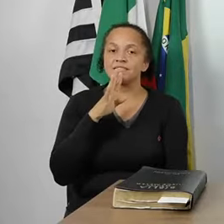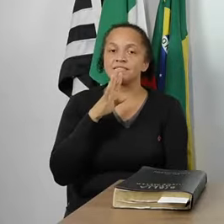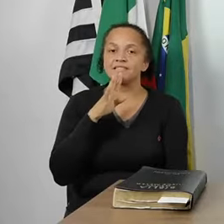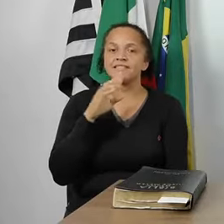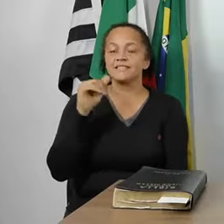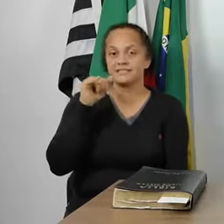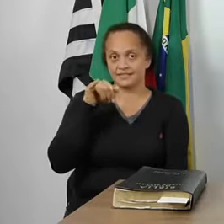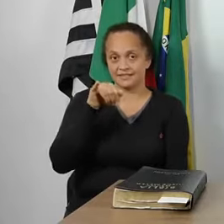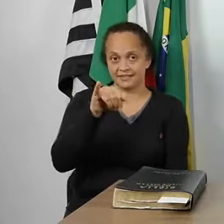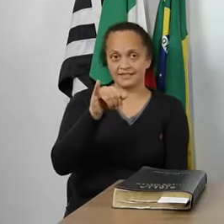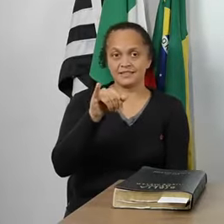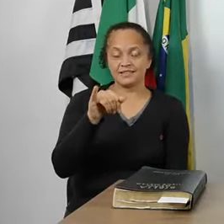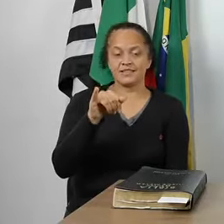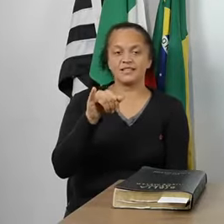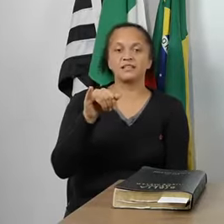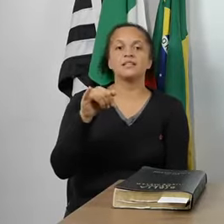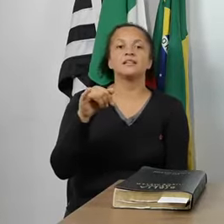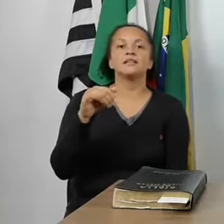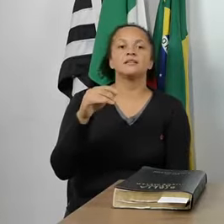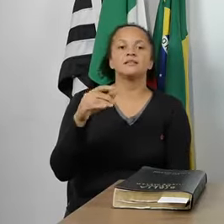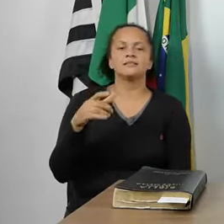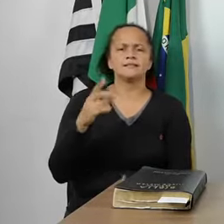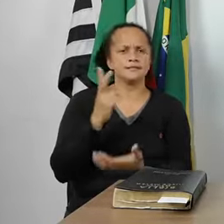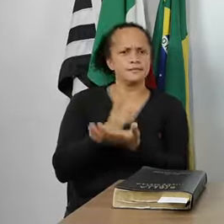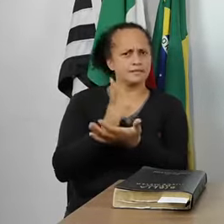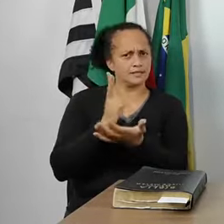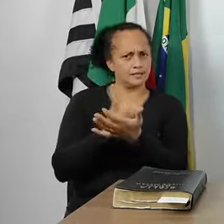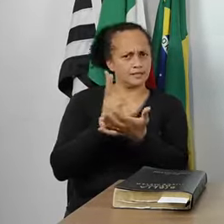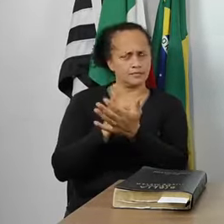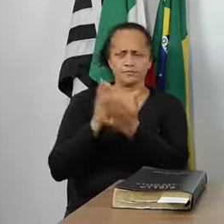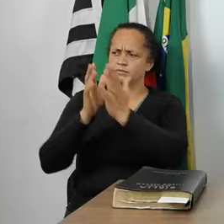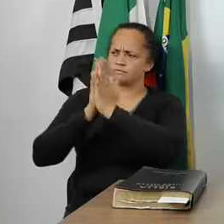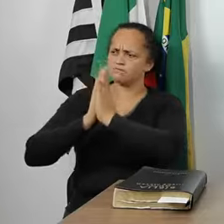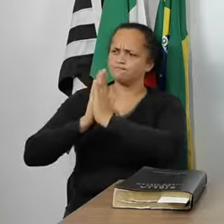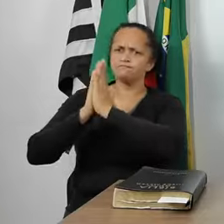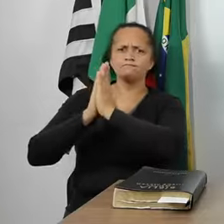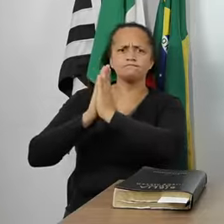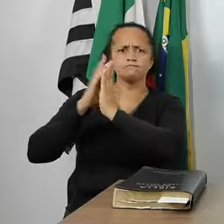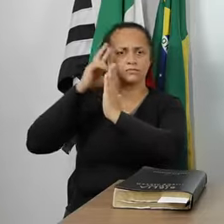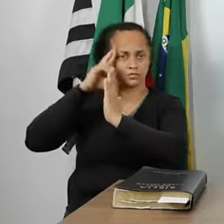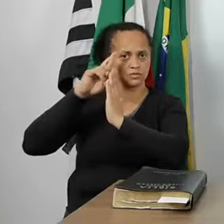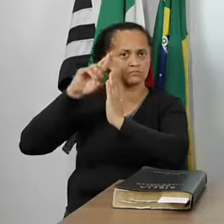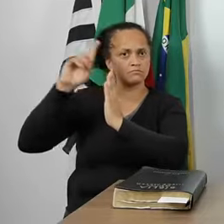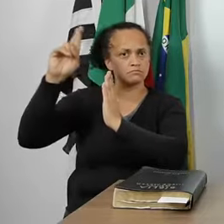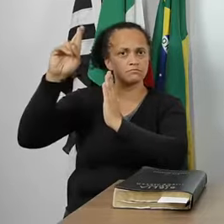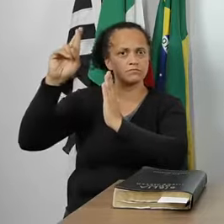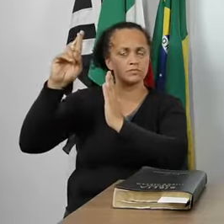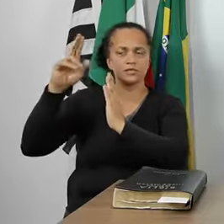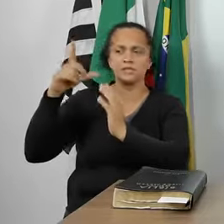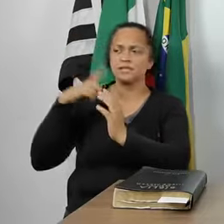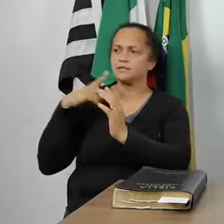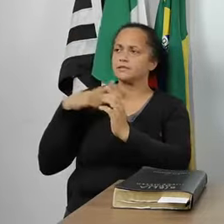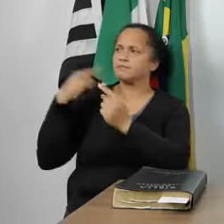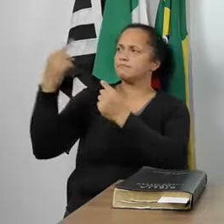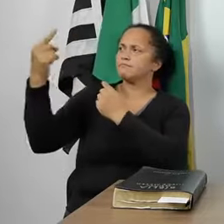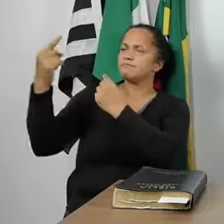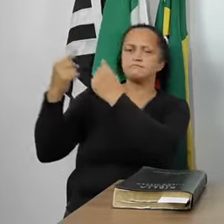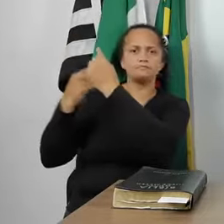firme decisão de buscar ao Senhor, de ter um relacionamento, uma intimidade com